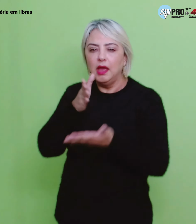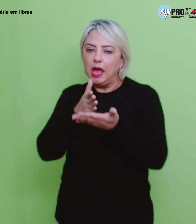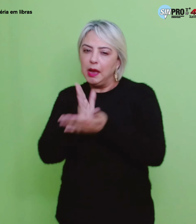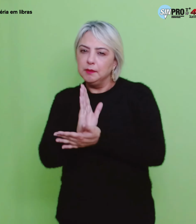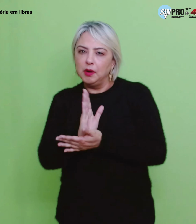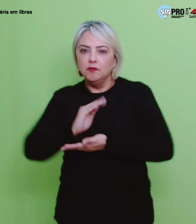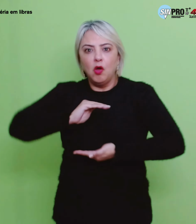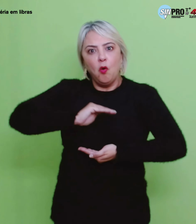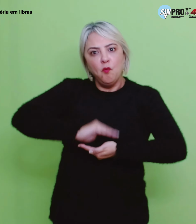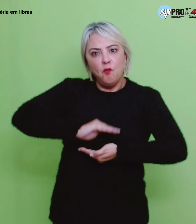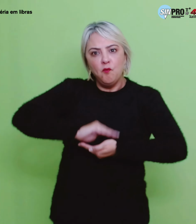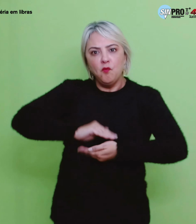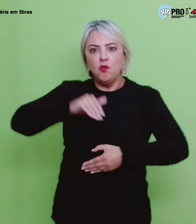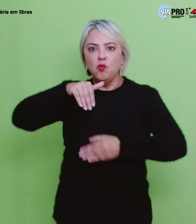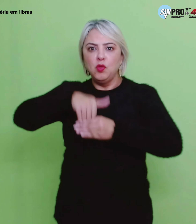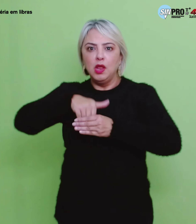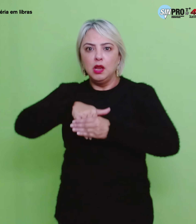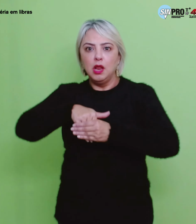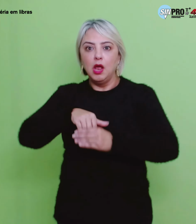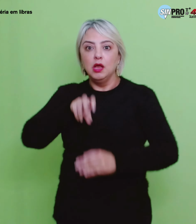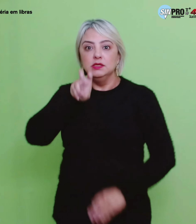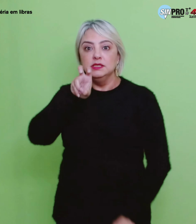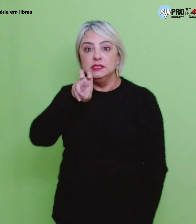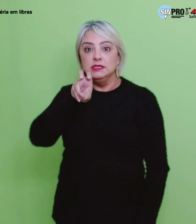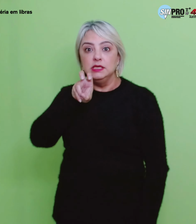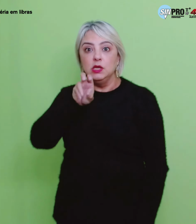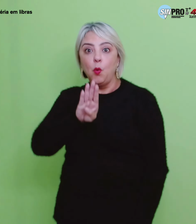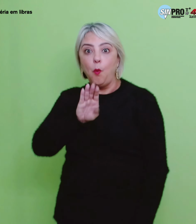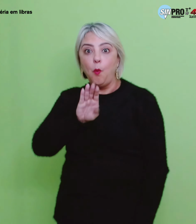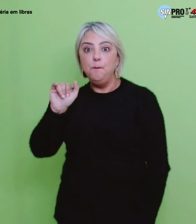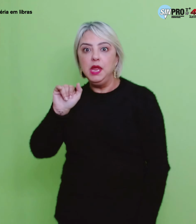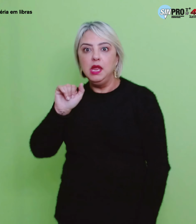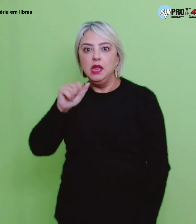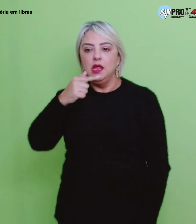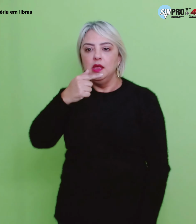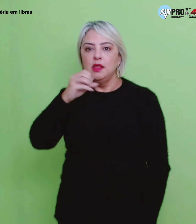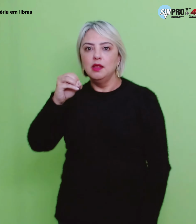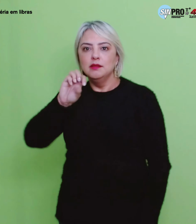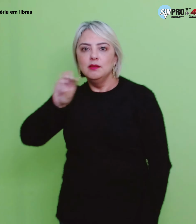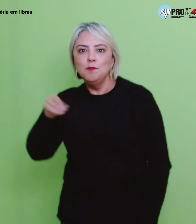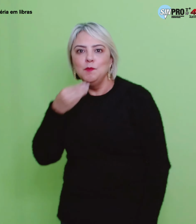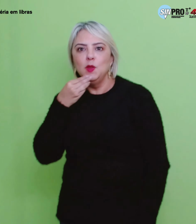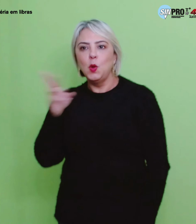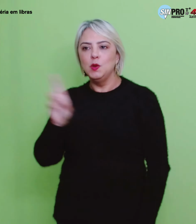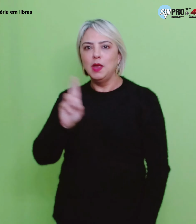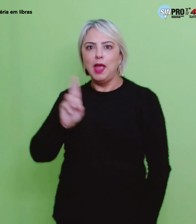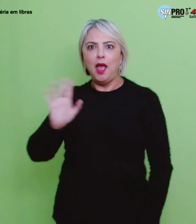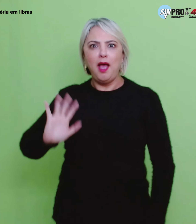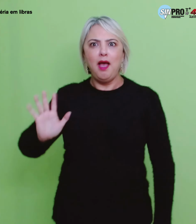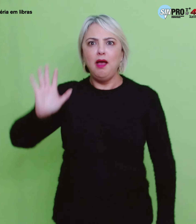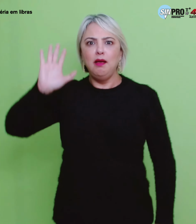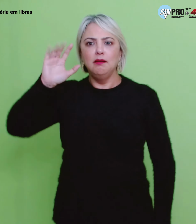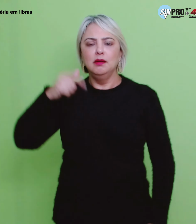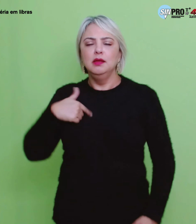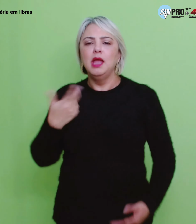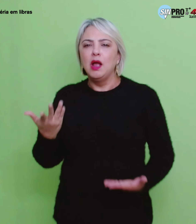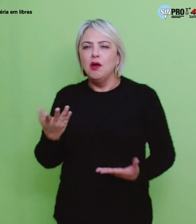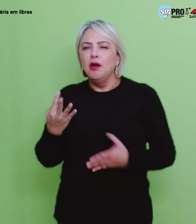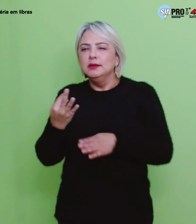Aqueles que aprovam um fundo eleitoral de 5 bilhões e 700 milhões de reais e